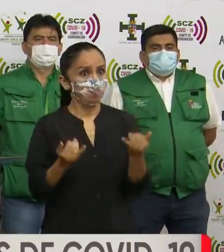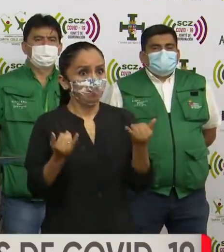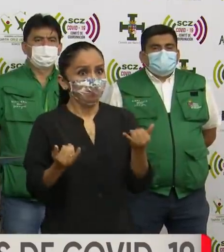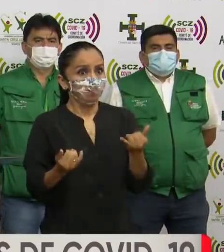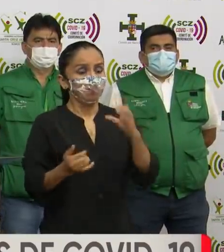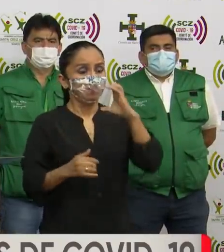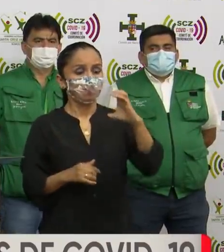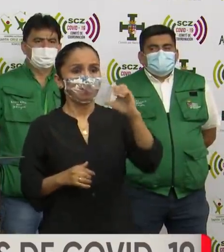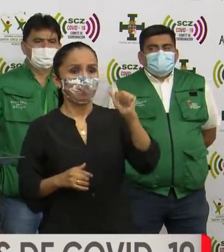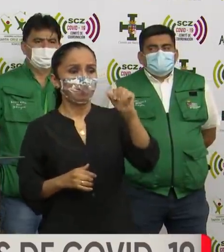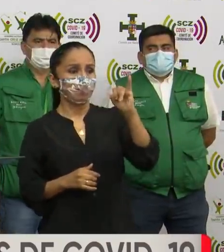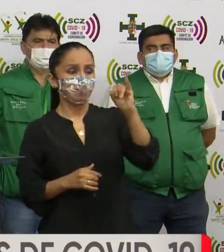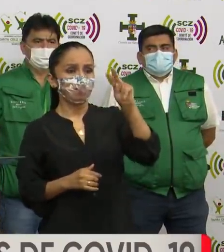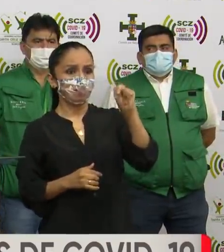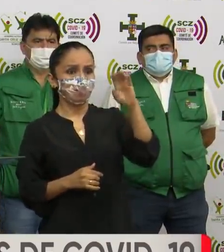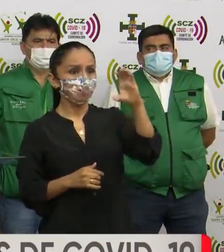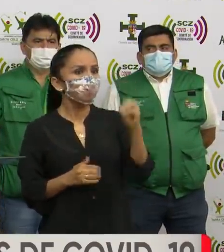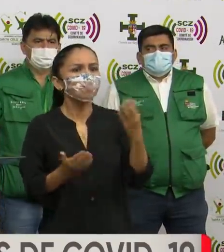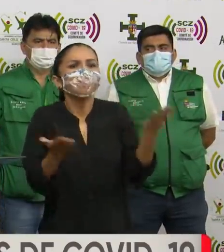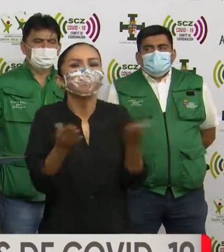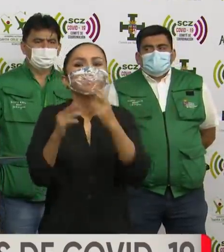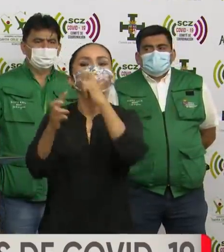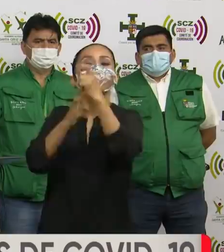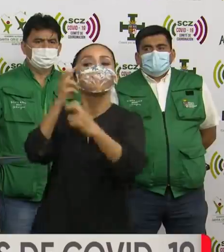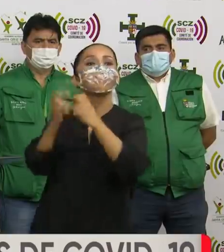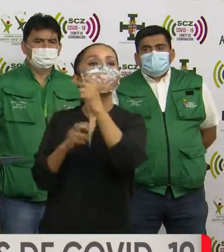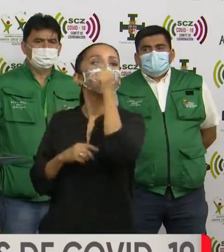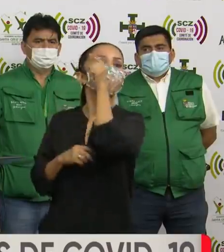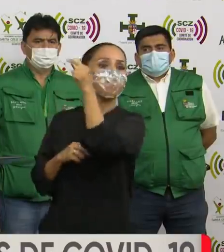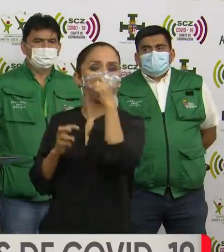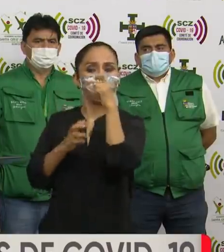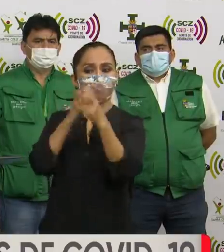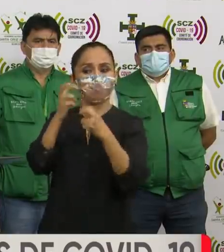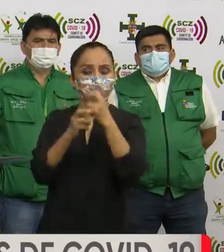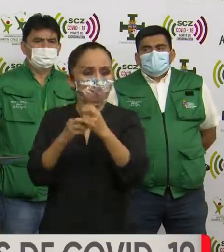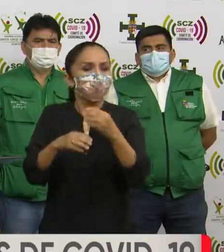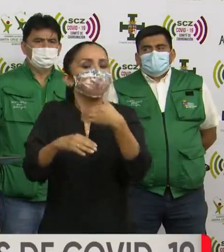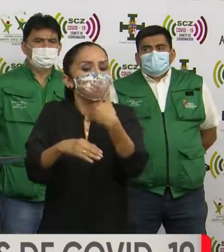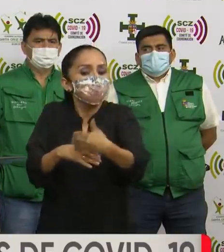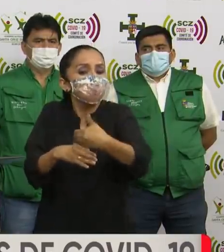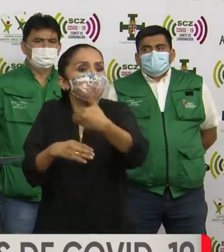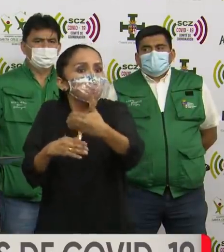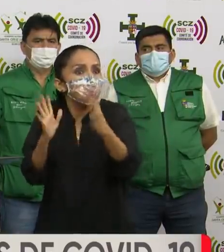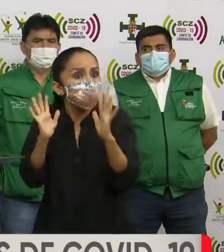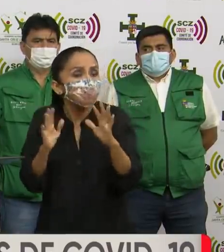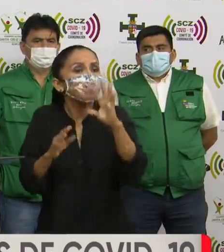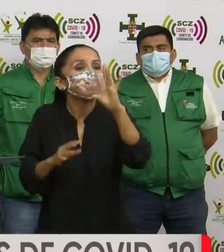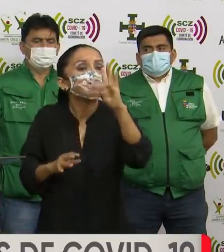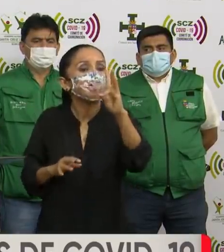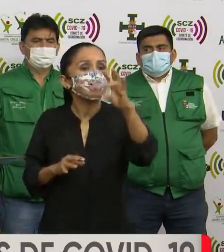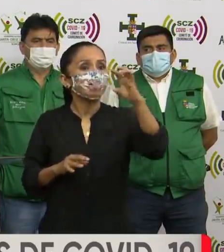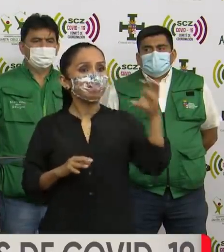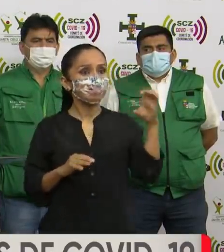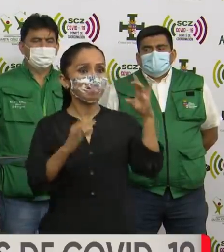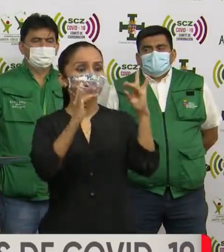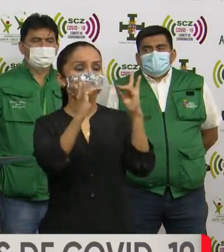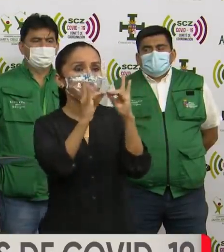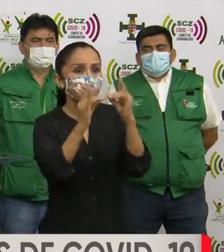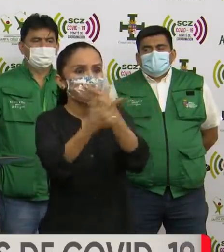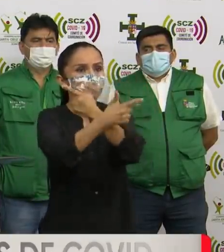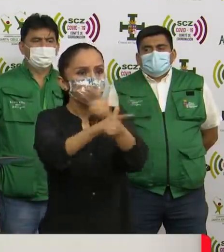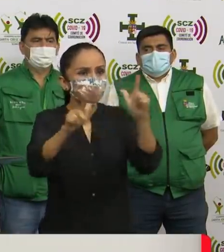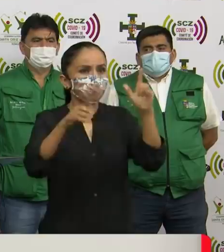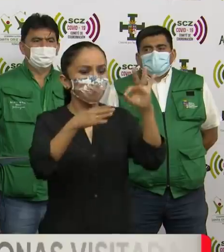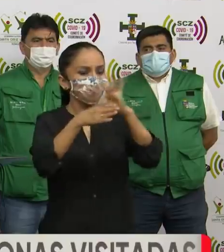la CAINCO nos mostró en la feria exposición que van a haber, con el tiempo, 700 camas disponibles